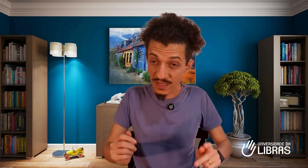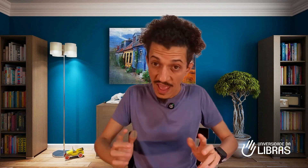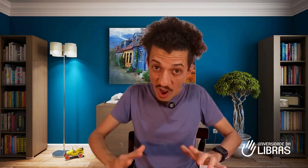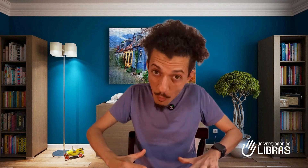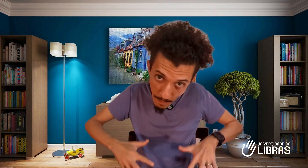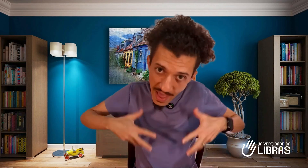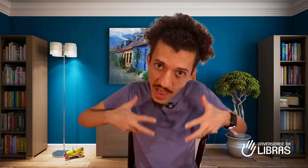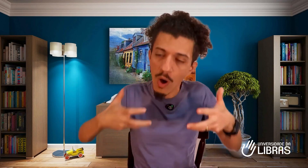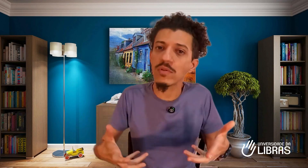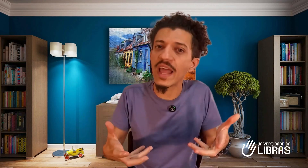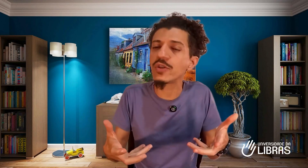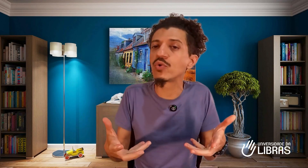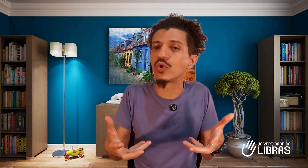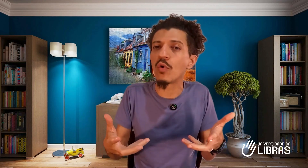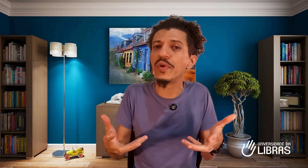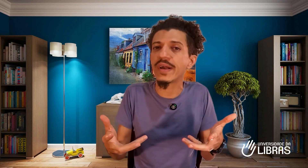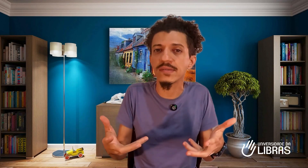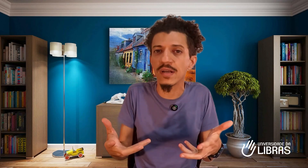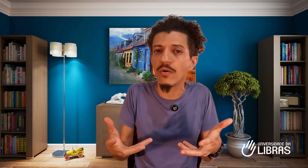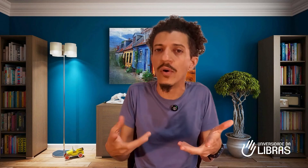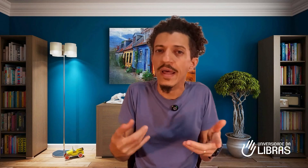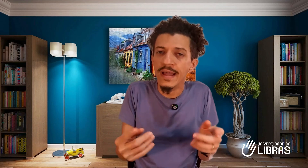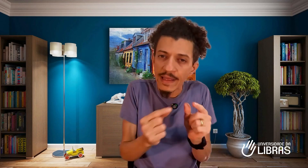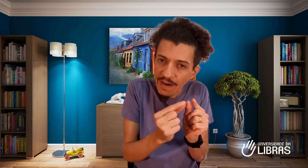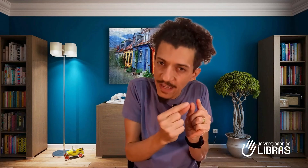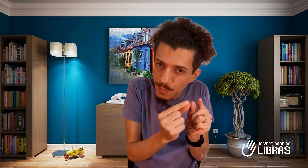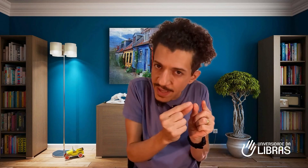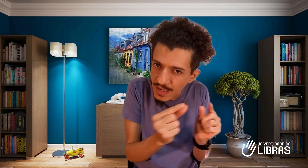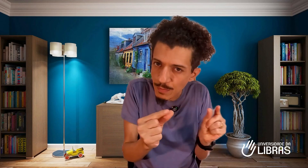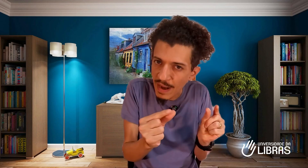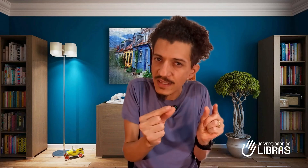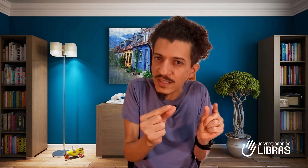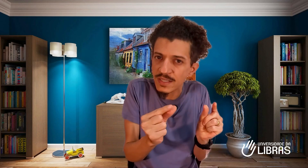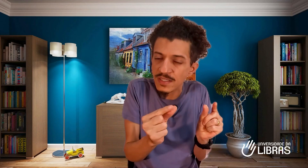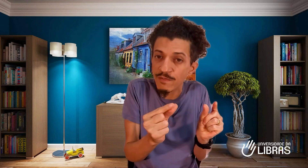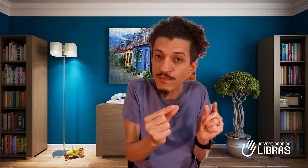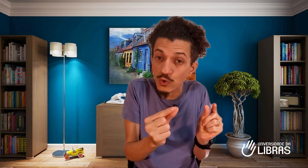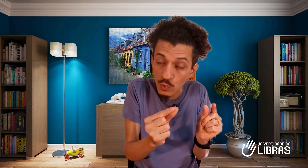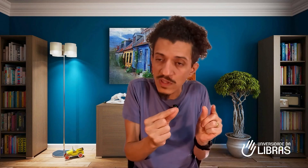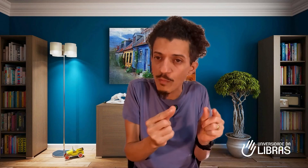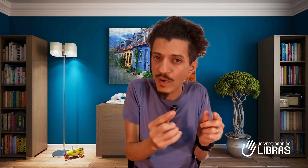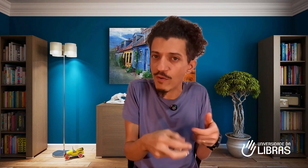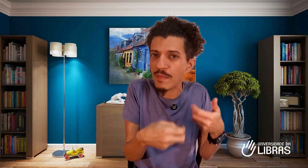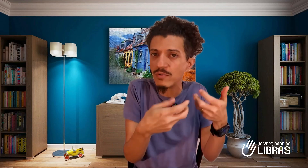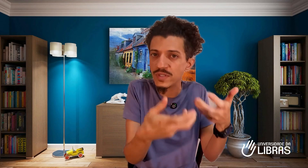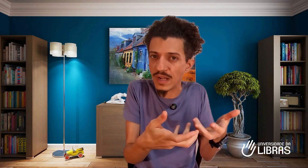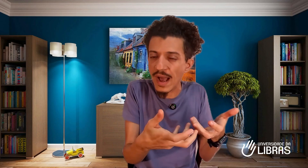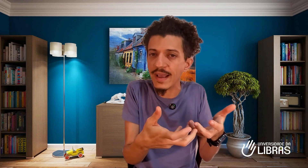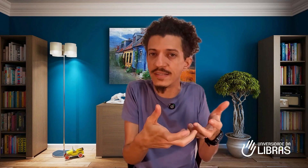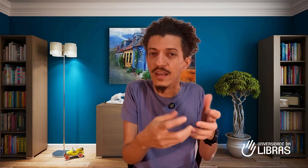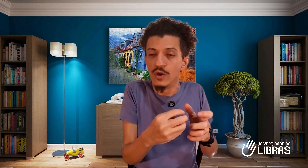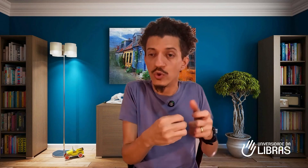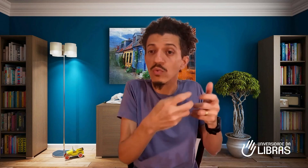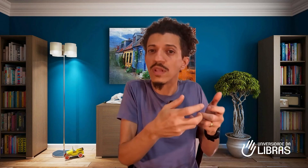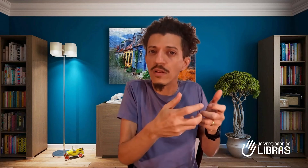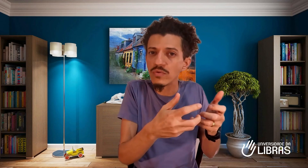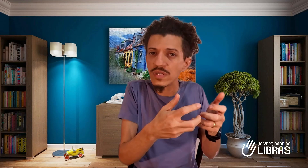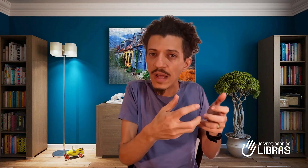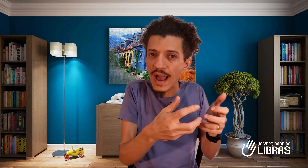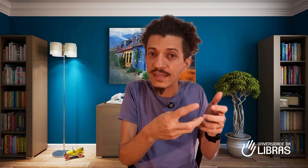um meio autêntico de comunicação. Tem várias pequenas partes que se juntam para formar os sinais, juntando os sinais em